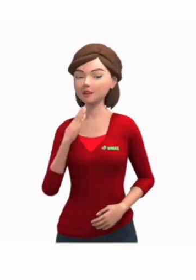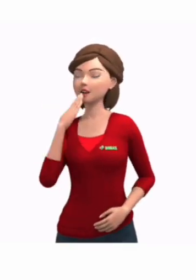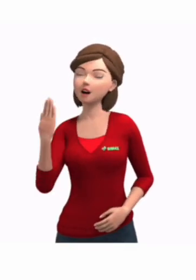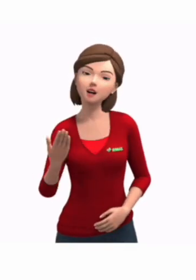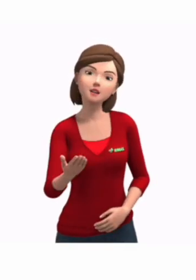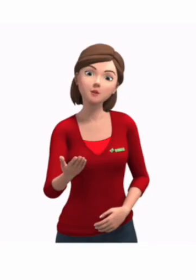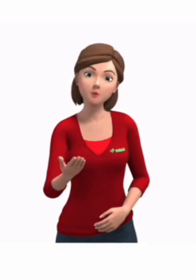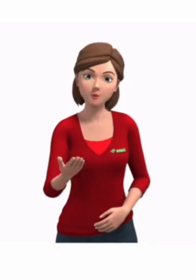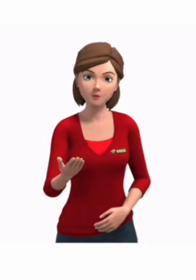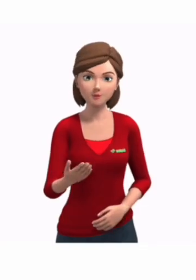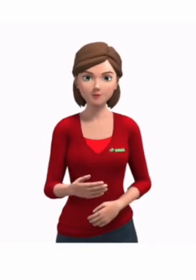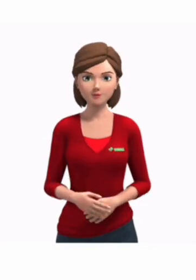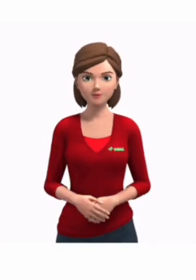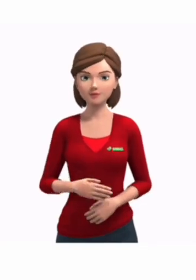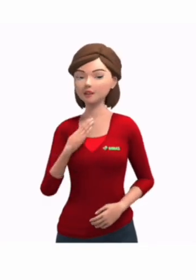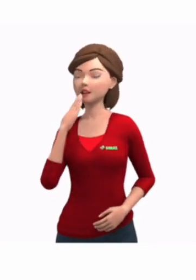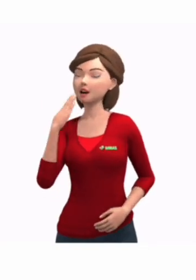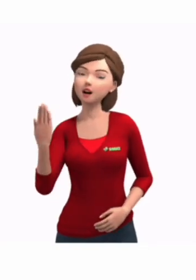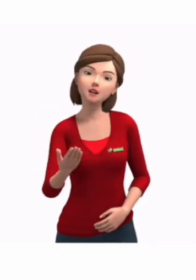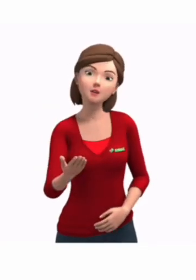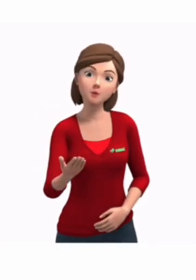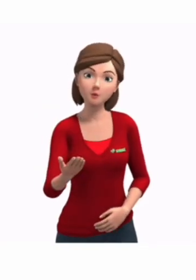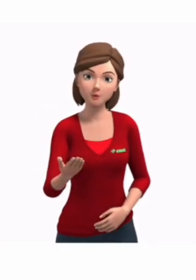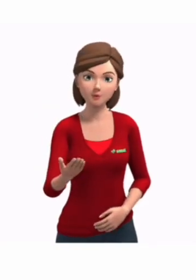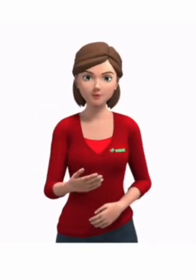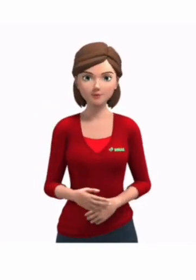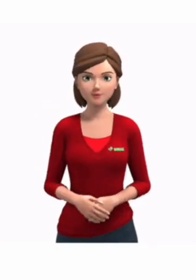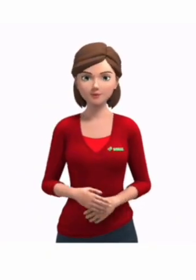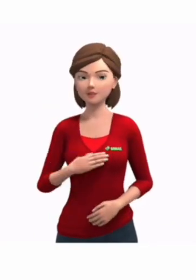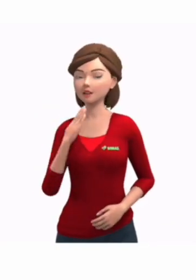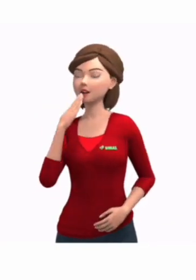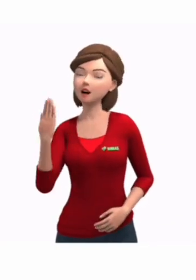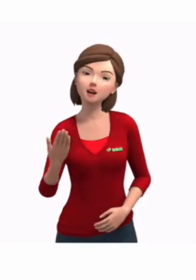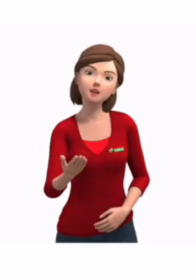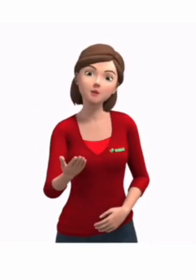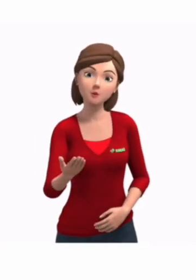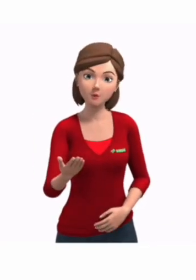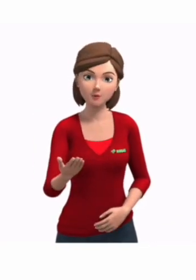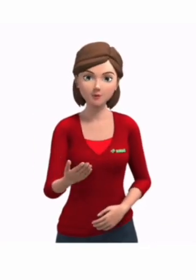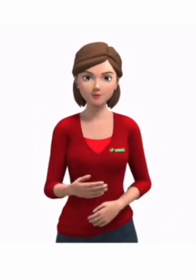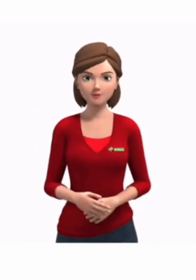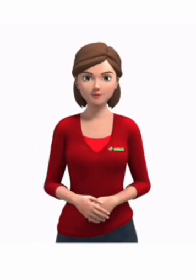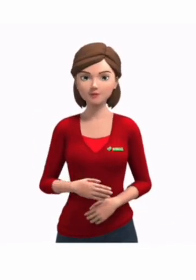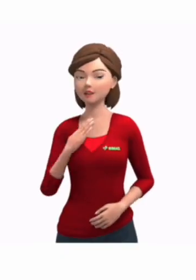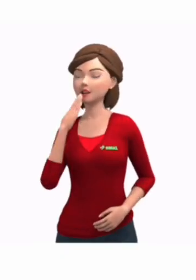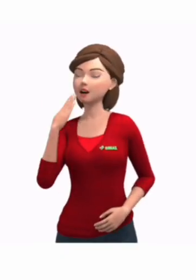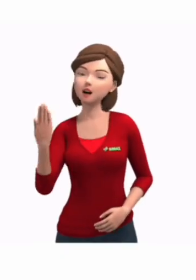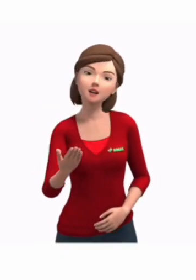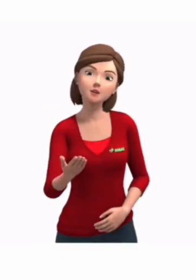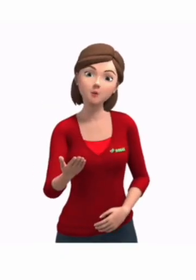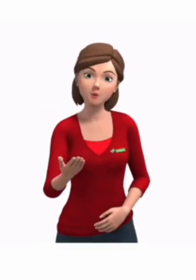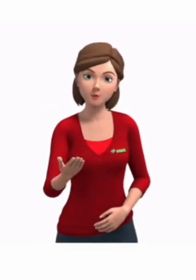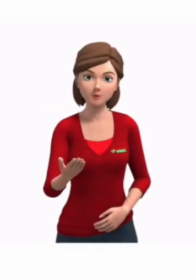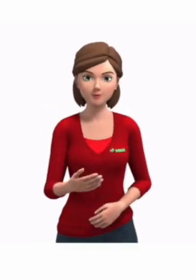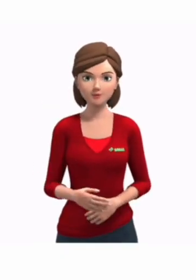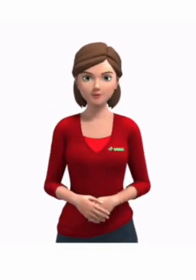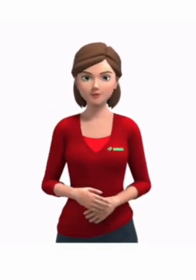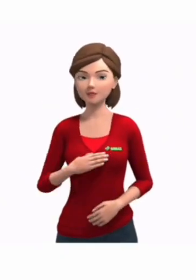énormément pour les sous-titres automatiques, même si ce n'est pas du tout fiable. Donc, il y a quand même pas mal d'outils aujourd'hui qui